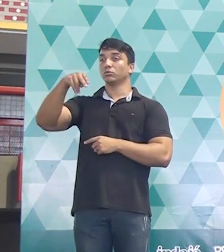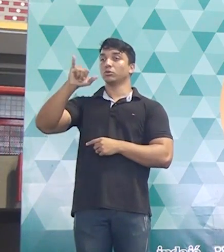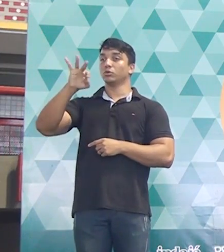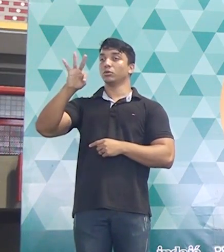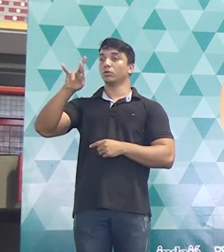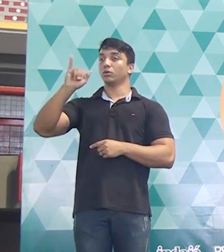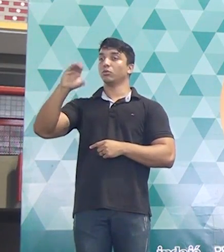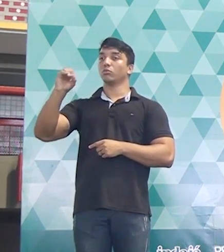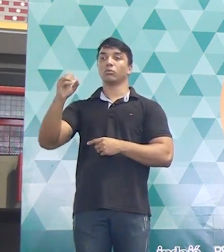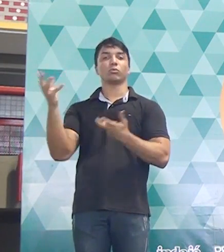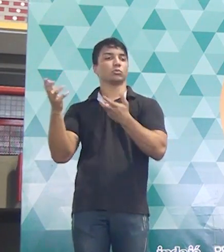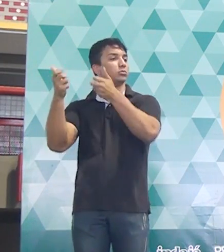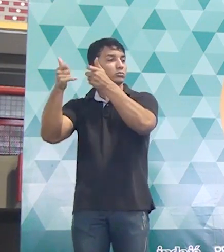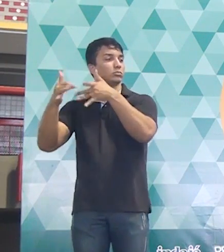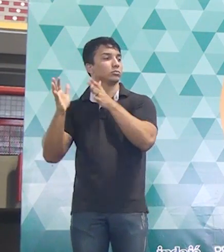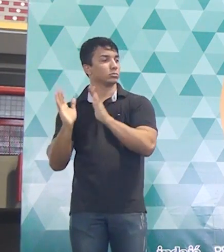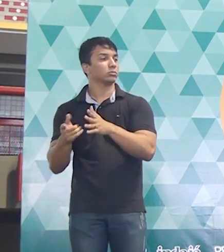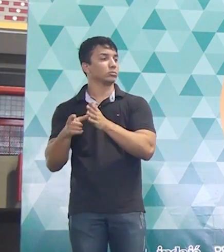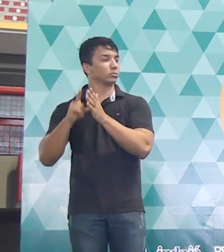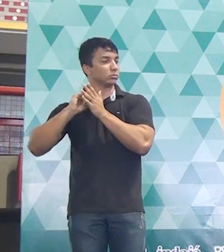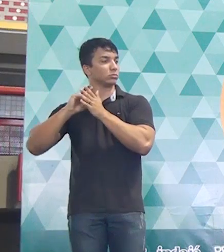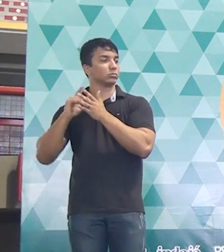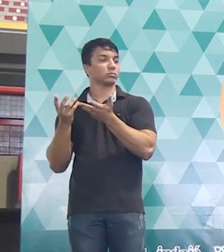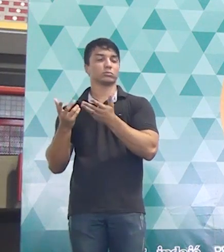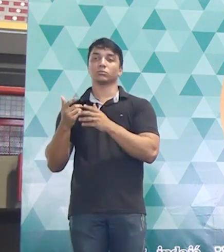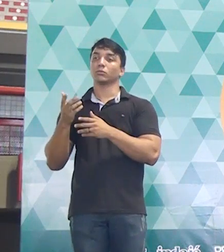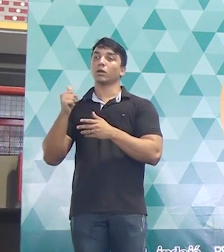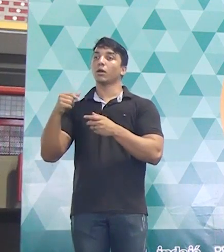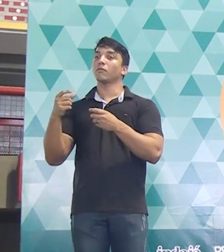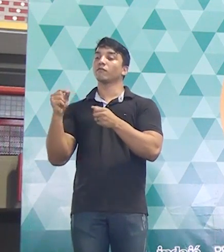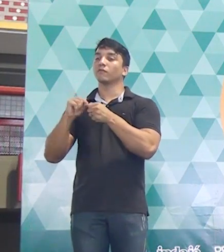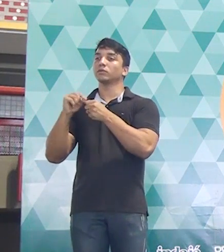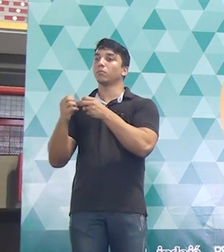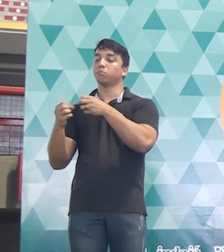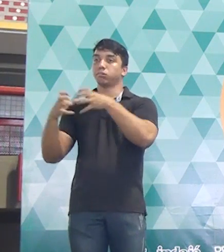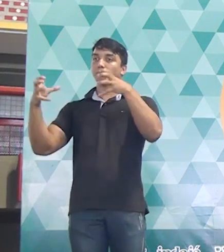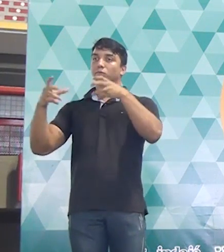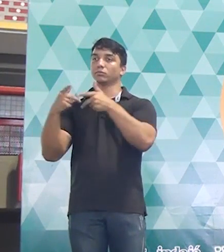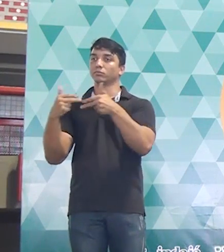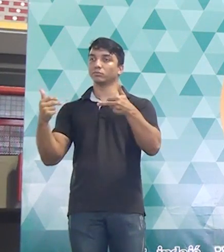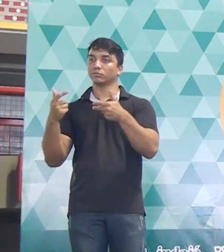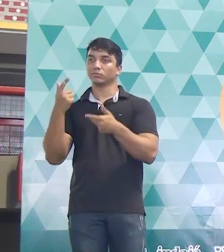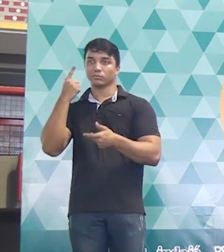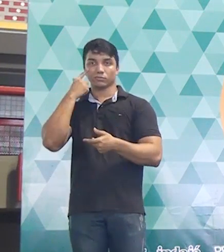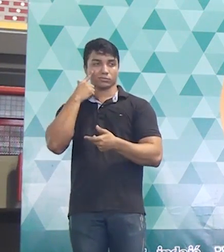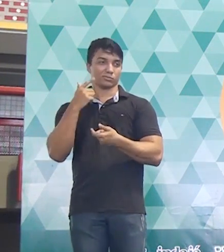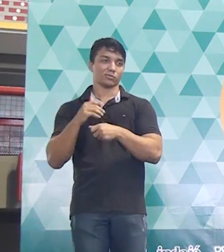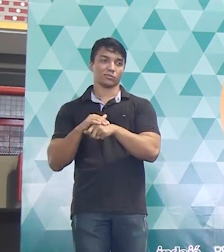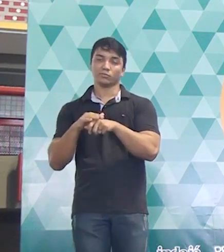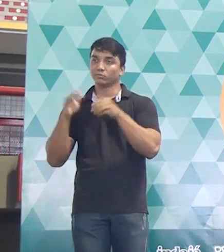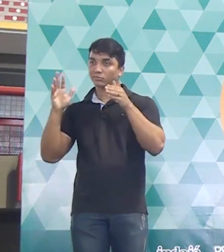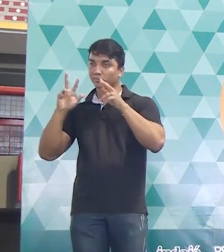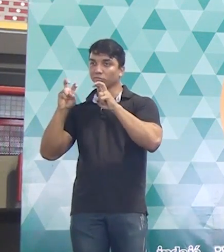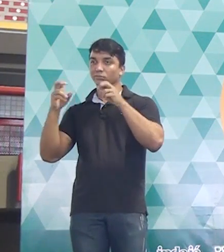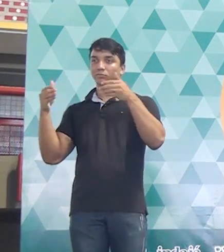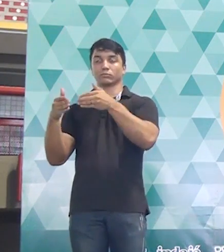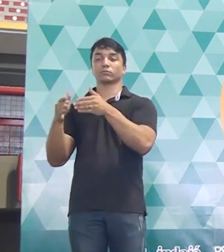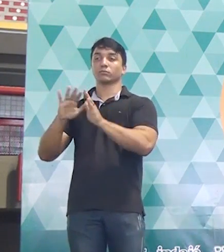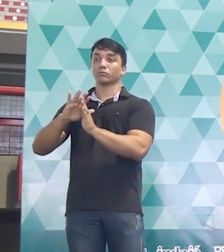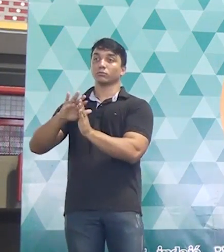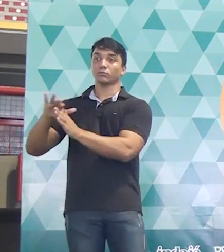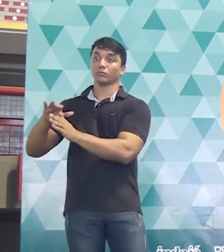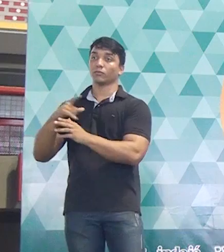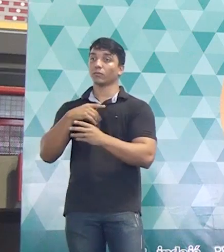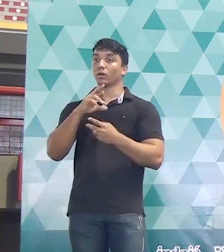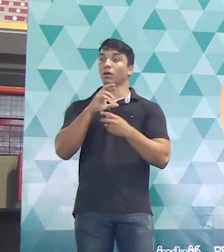dele hoje. Ácido nítrico ele é usado para produzir explosivos. Né? Dei uma ênfase nele. O que acontece com o